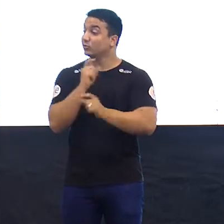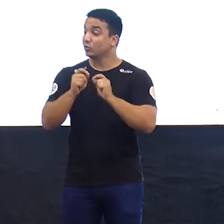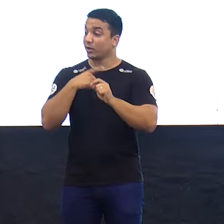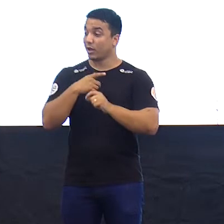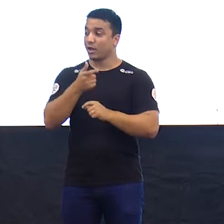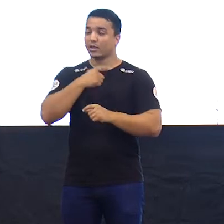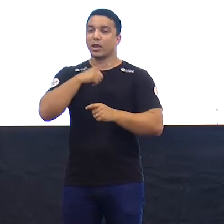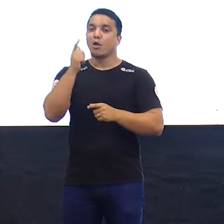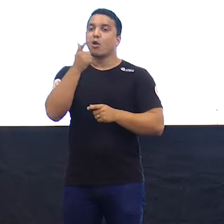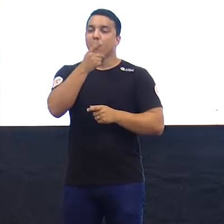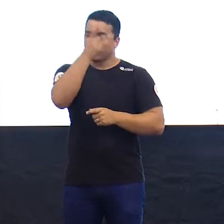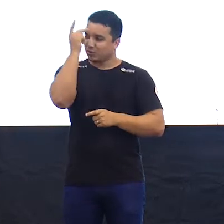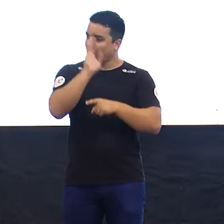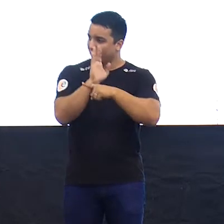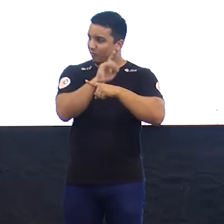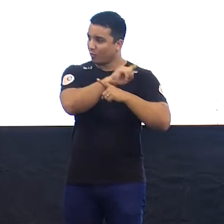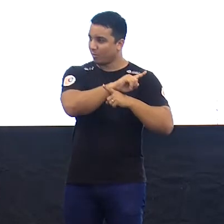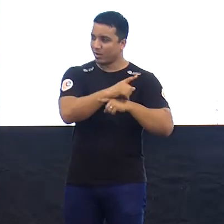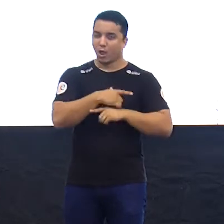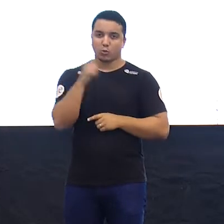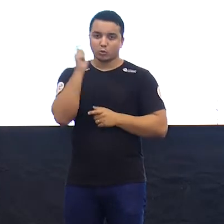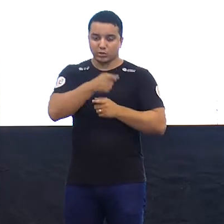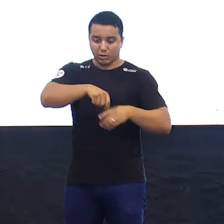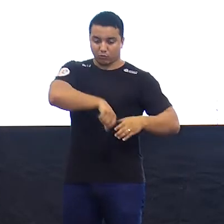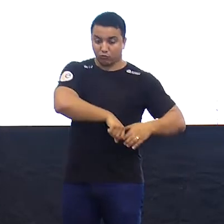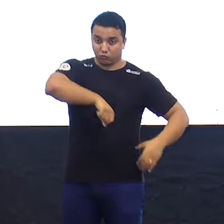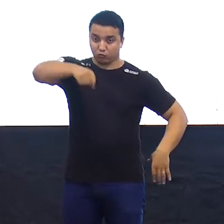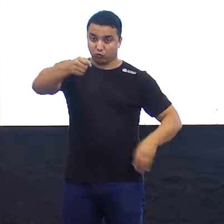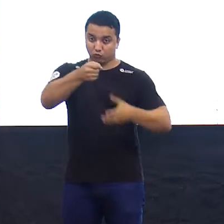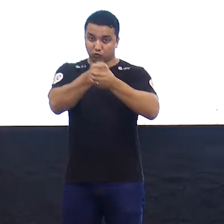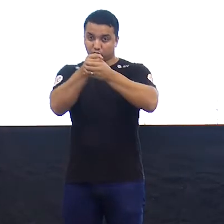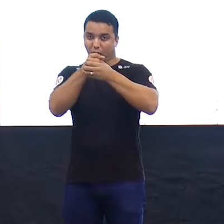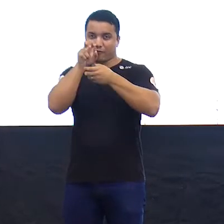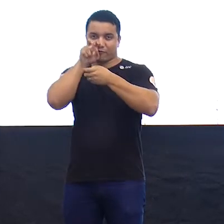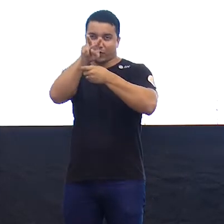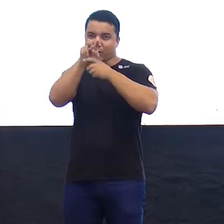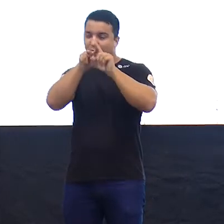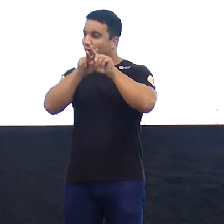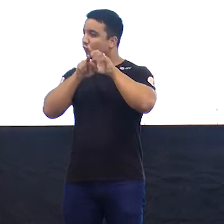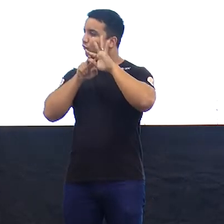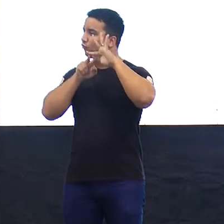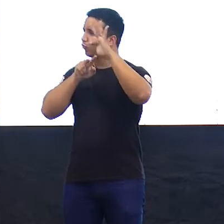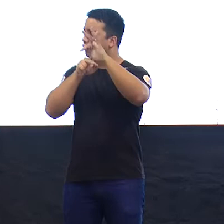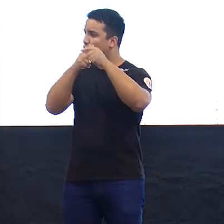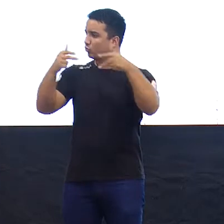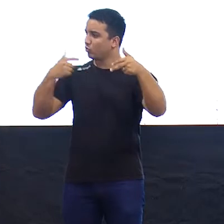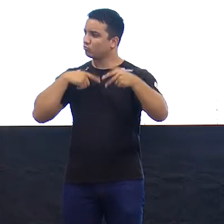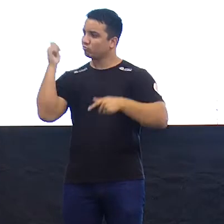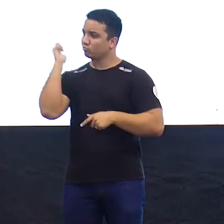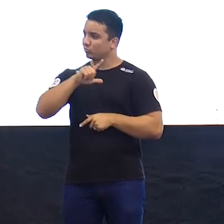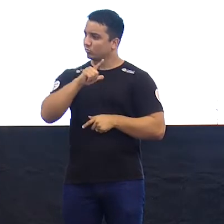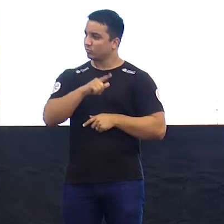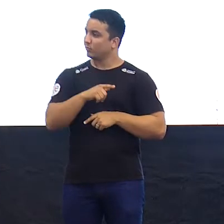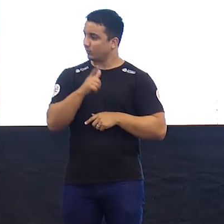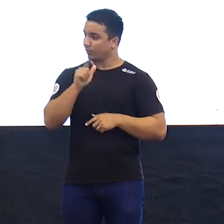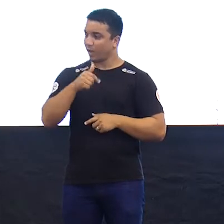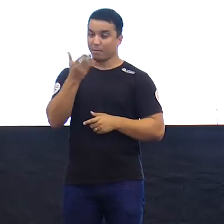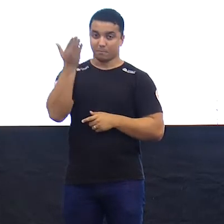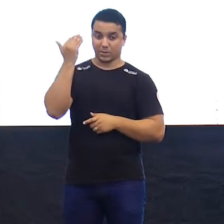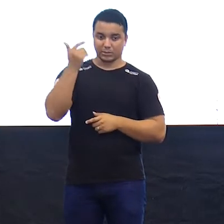tinham uma visão além do alcance. Ele pegava a espada justiceira dele e dizia: espada justiceira, dei-me a visão além do